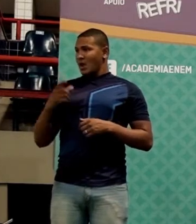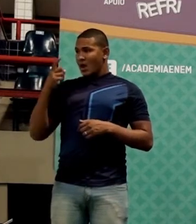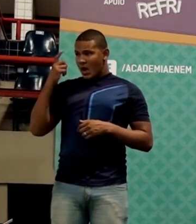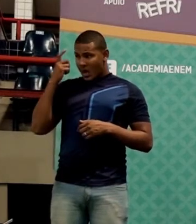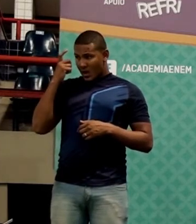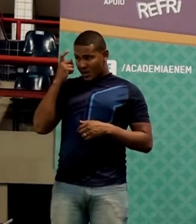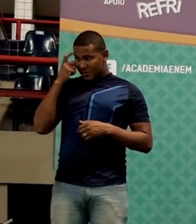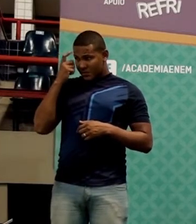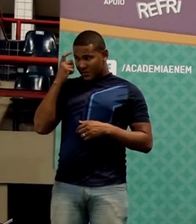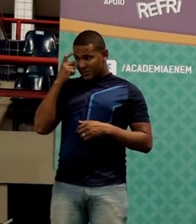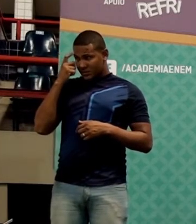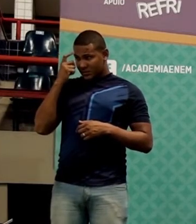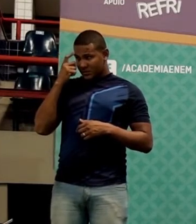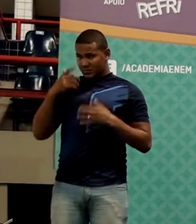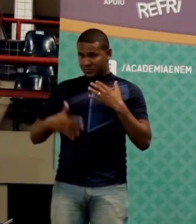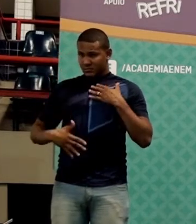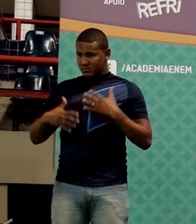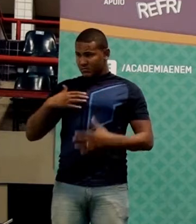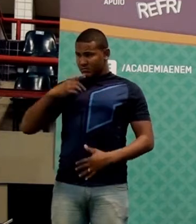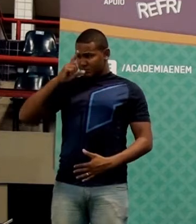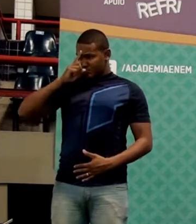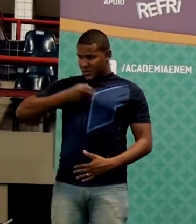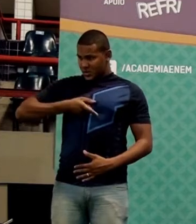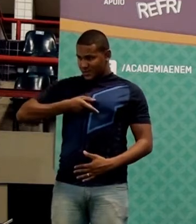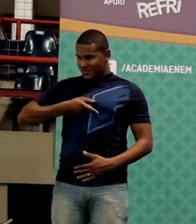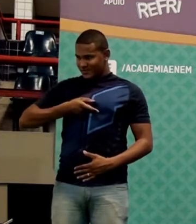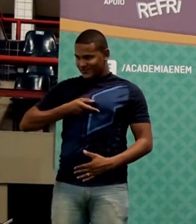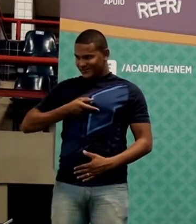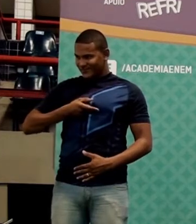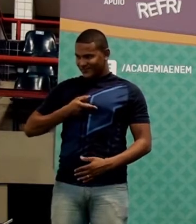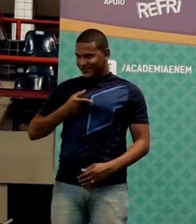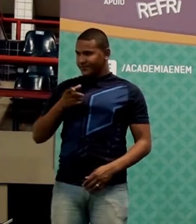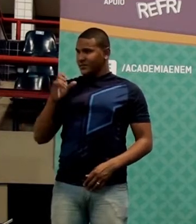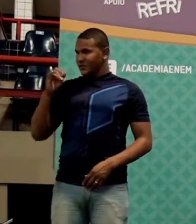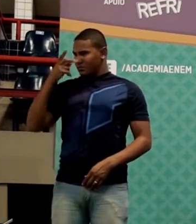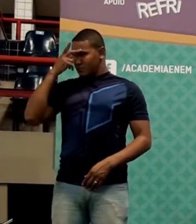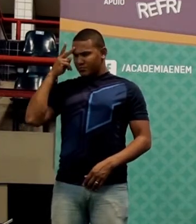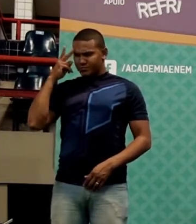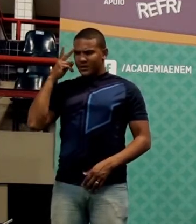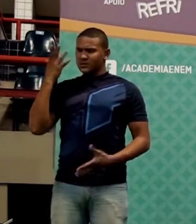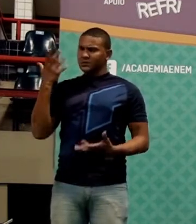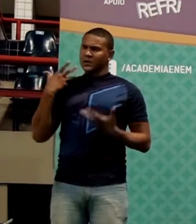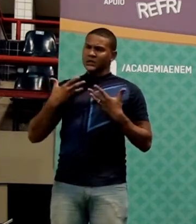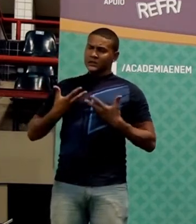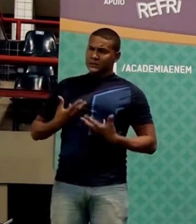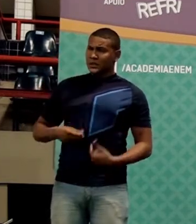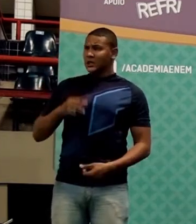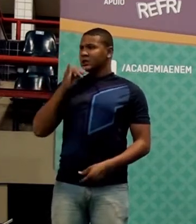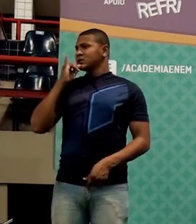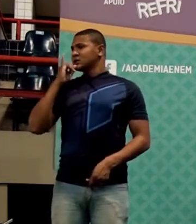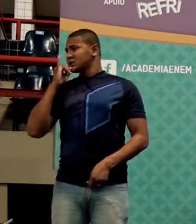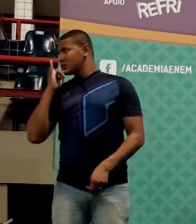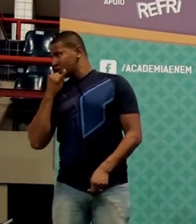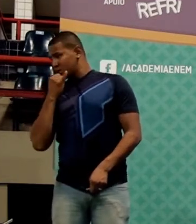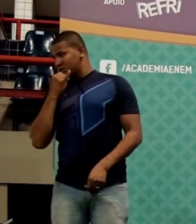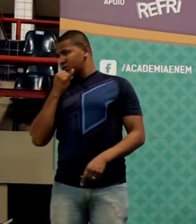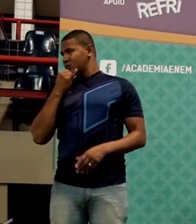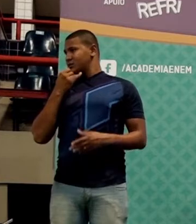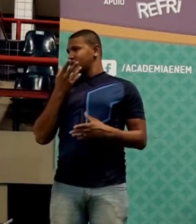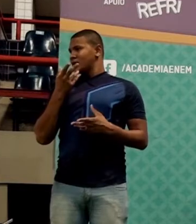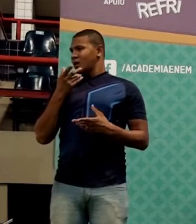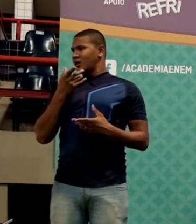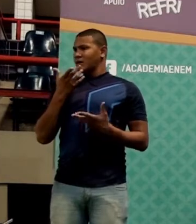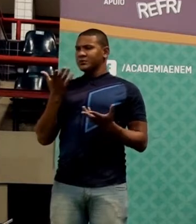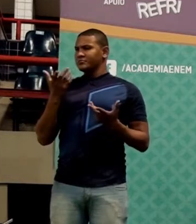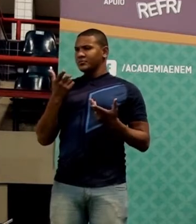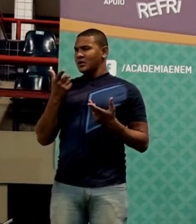corpo. Uma pessoa que está cansada, que está triste, que está infeliz, ela adoece. Eu